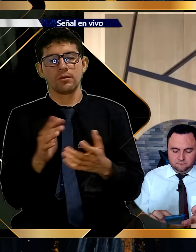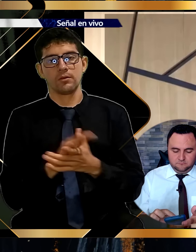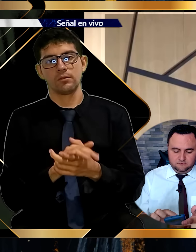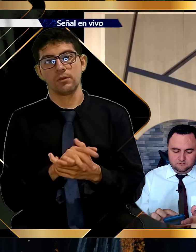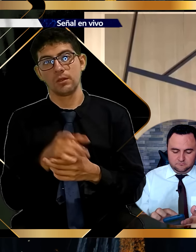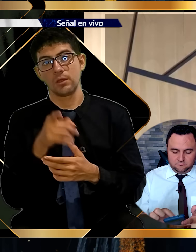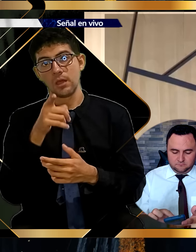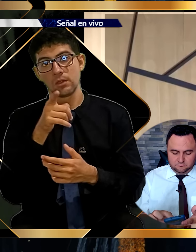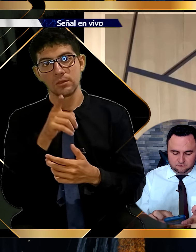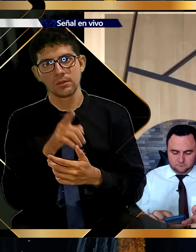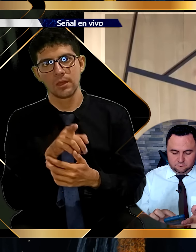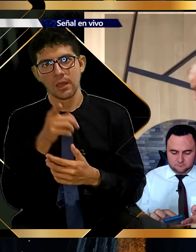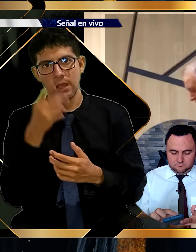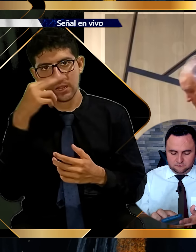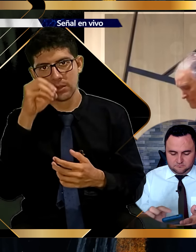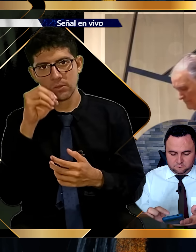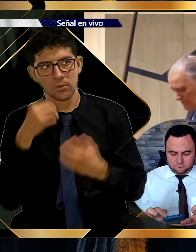aterrado.